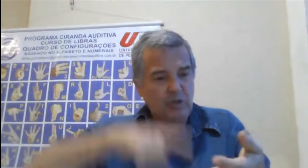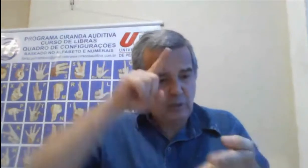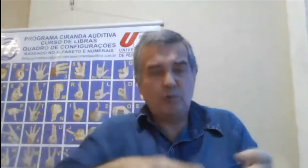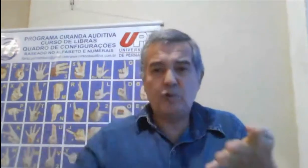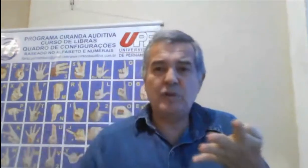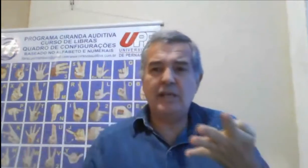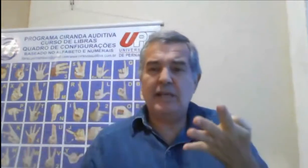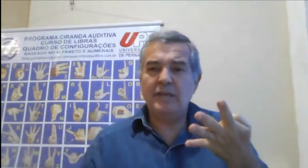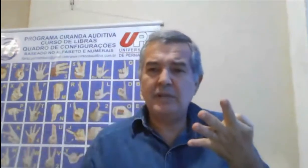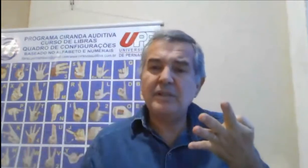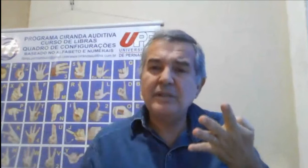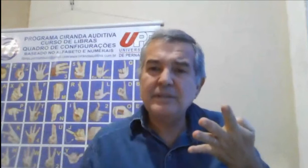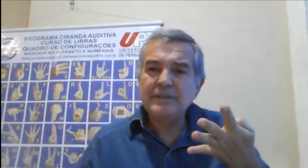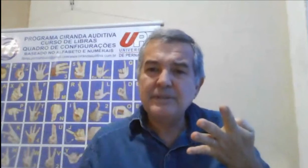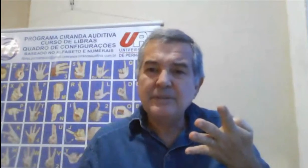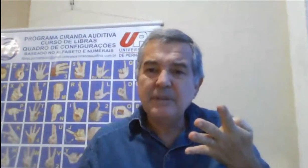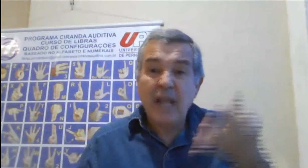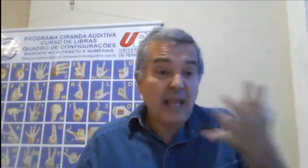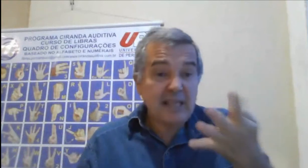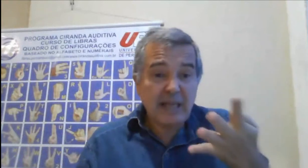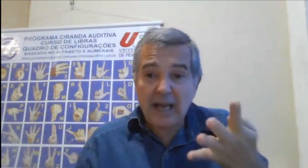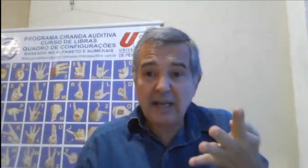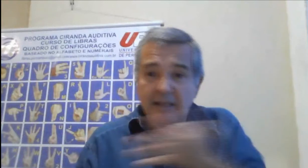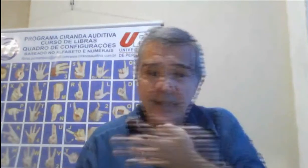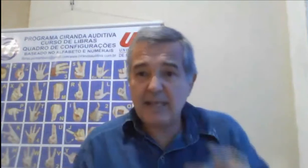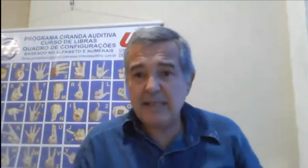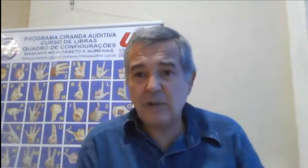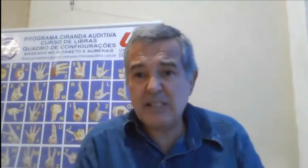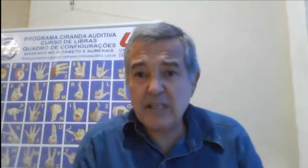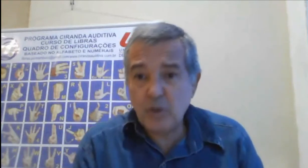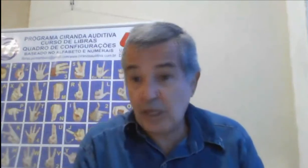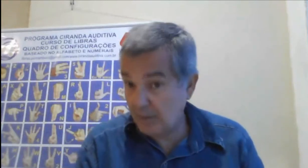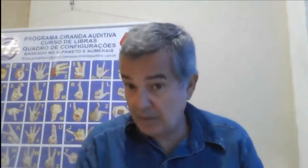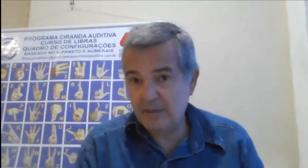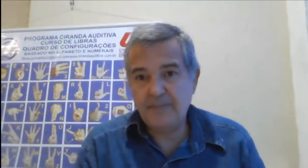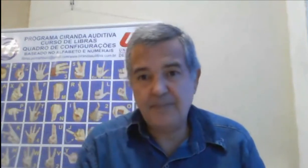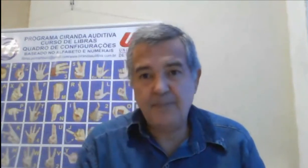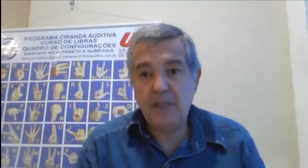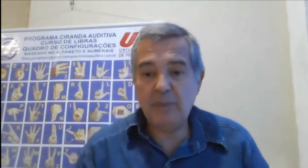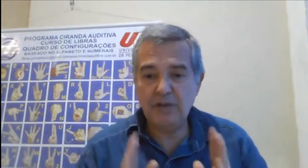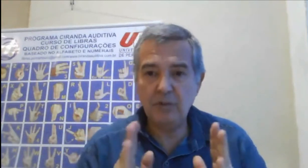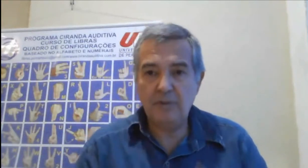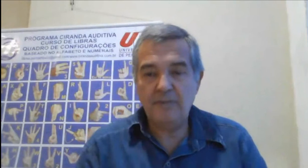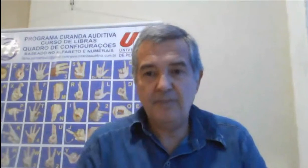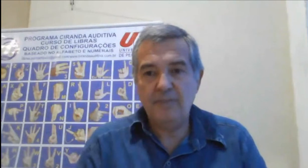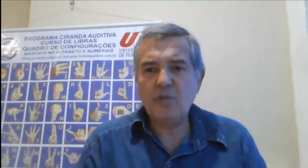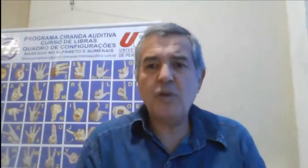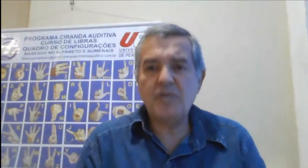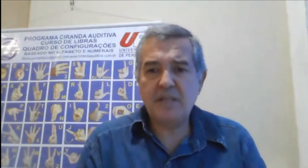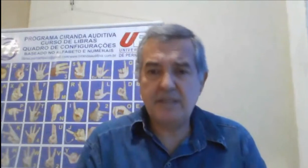pedagogia, com curso de letras Libras. É esse cara que está na sala de aula ensinando o quê? Libras. Repetindo, com que consciência?